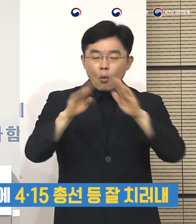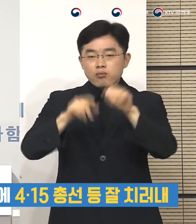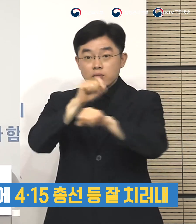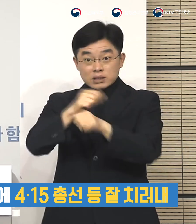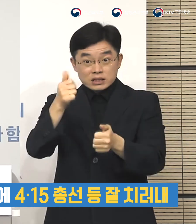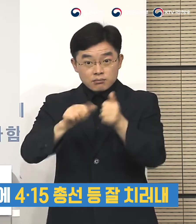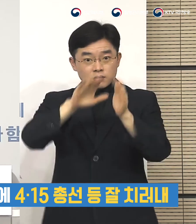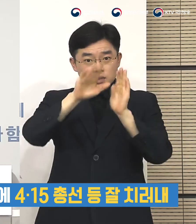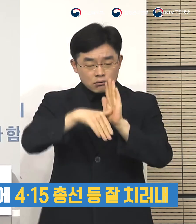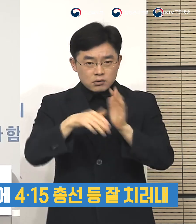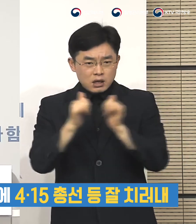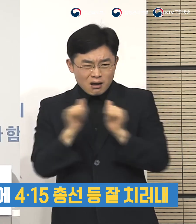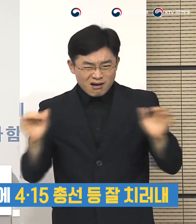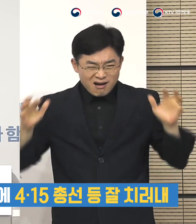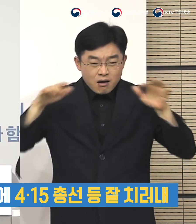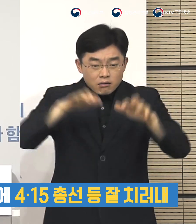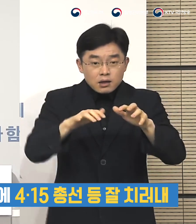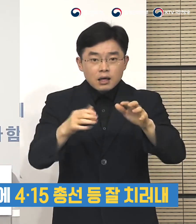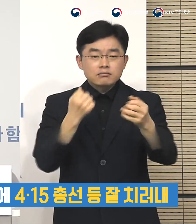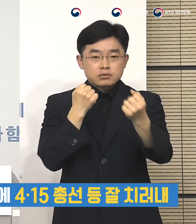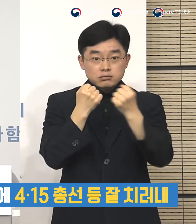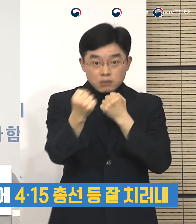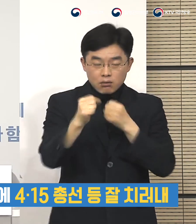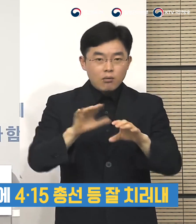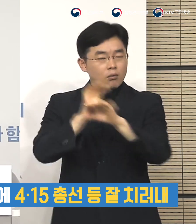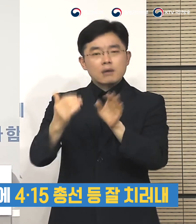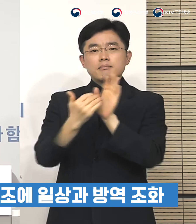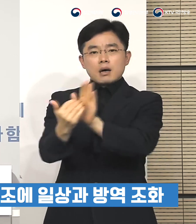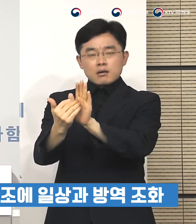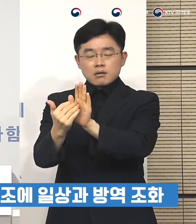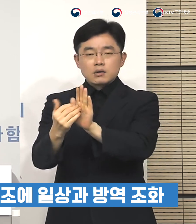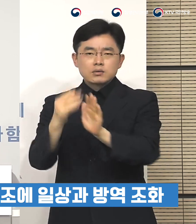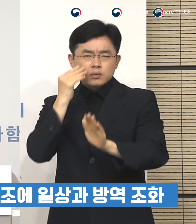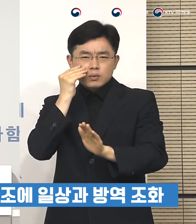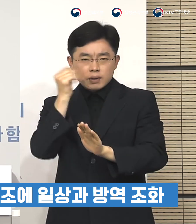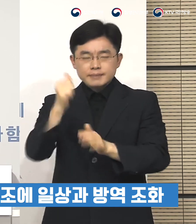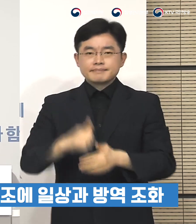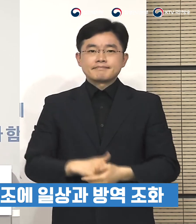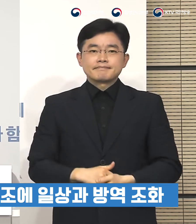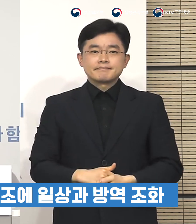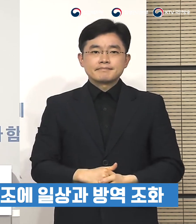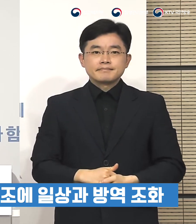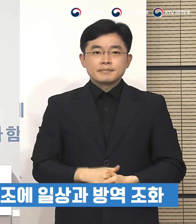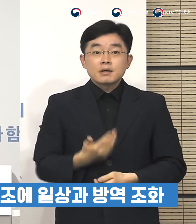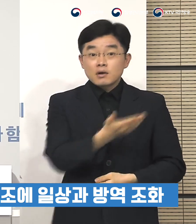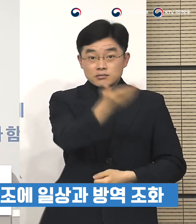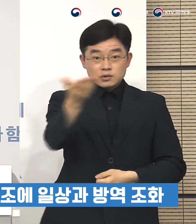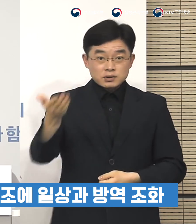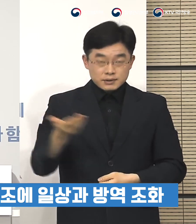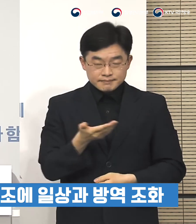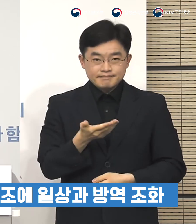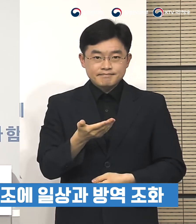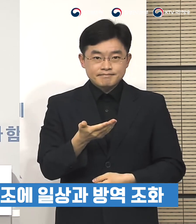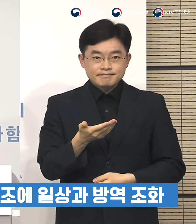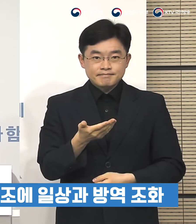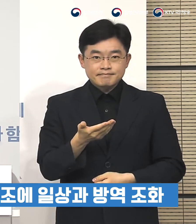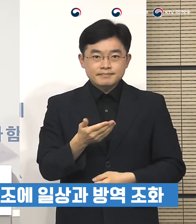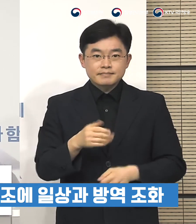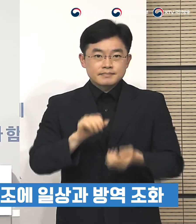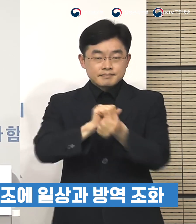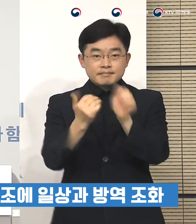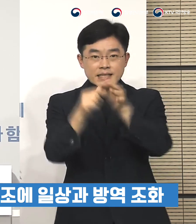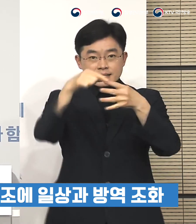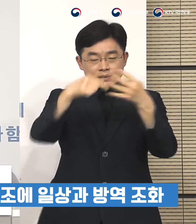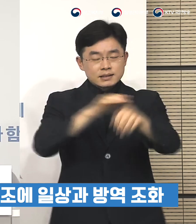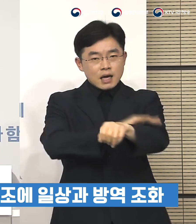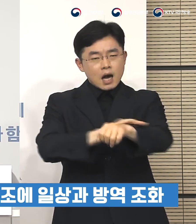추가 감염자 없이 무사히 치러내는 성과도 있었습니다. 이는 국민 여러분들의 자발적인 방역수칙